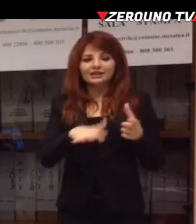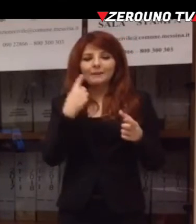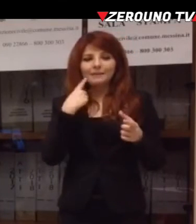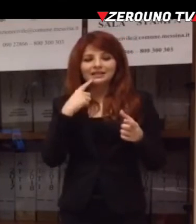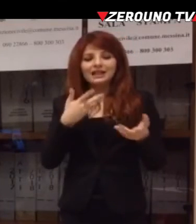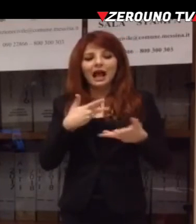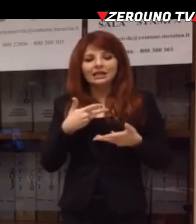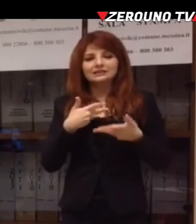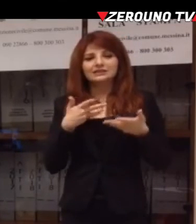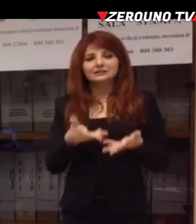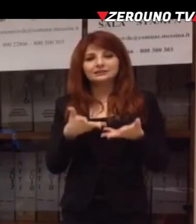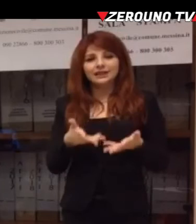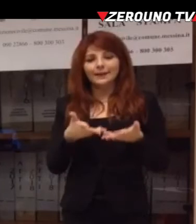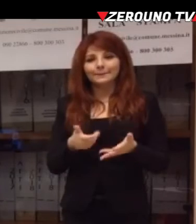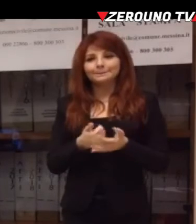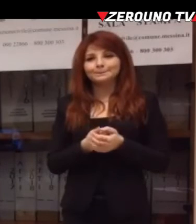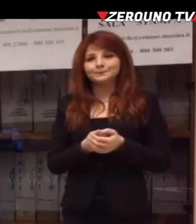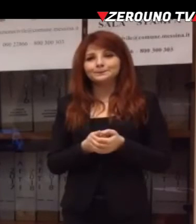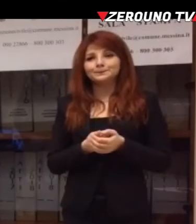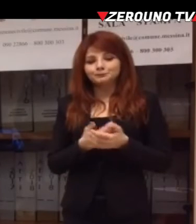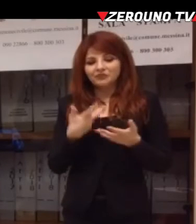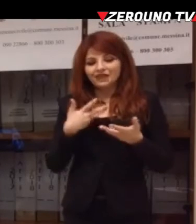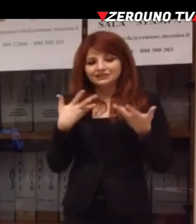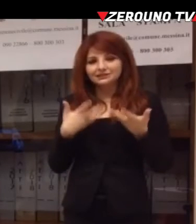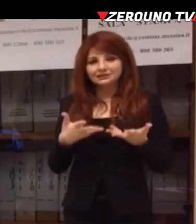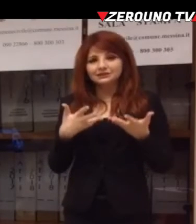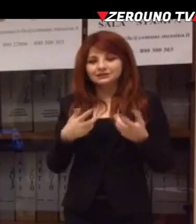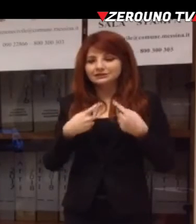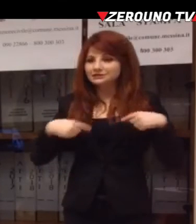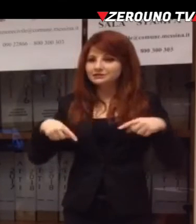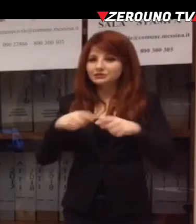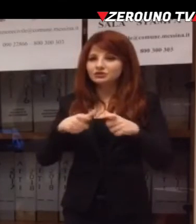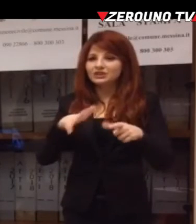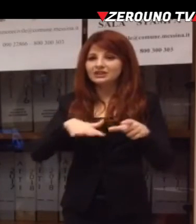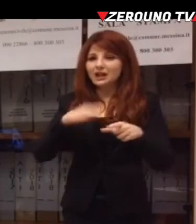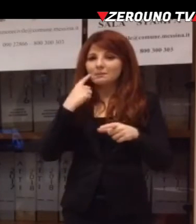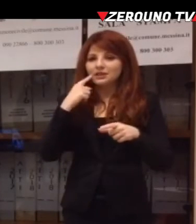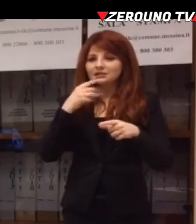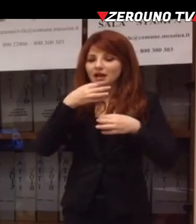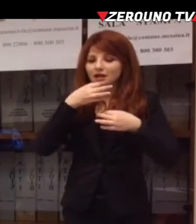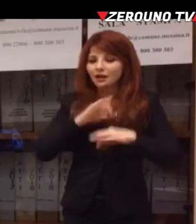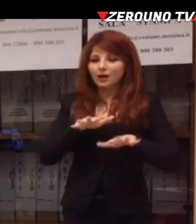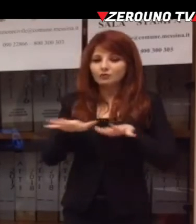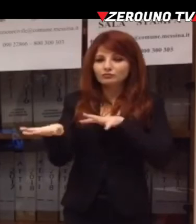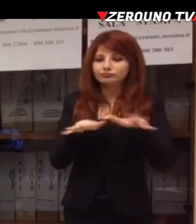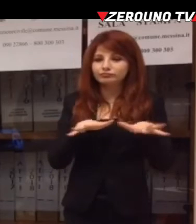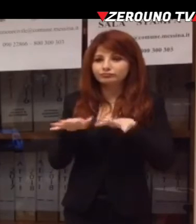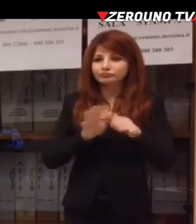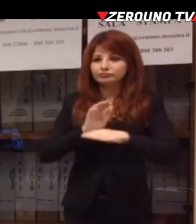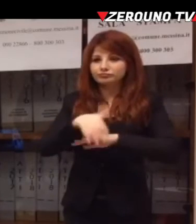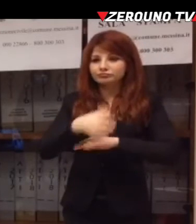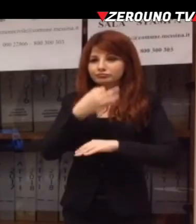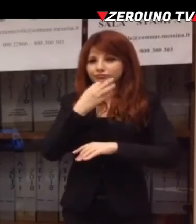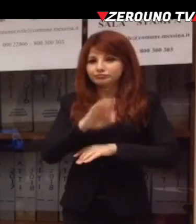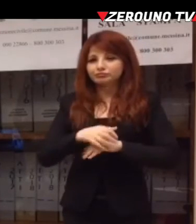in relazione anche a tutte le attività che ha avuto la capacità di mettere in campo e questo alla fine,